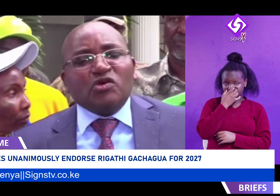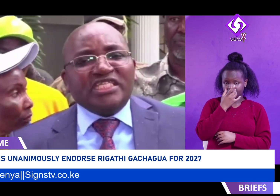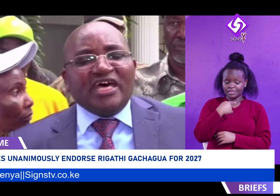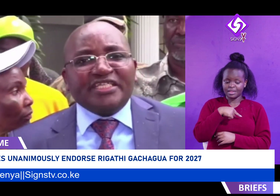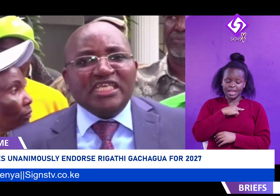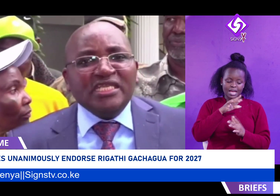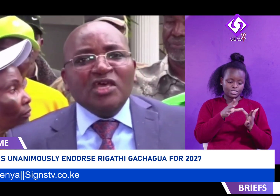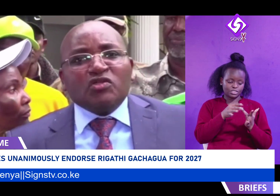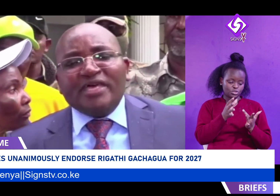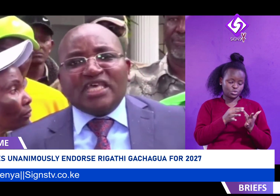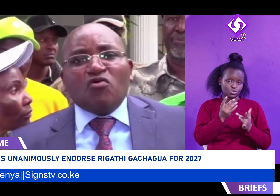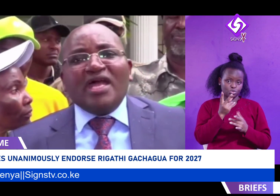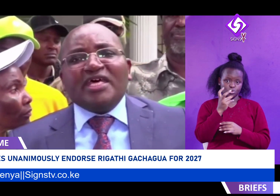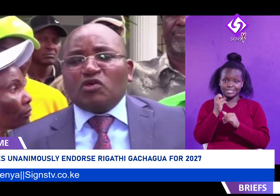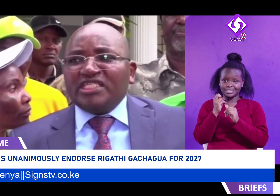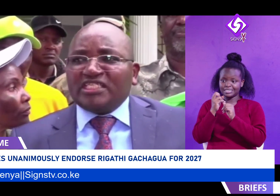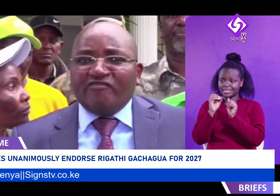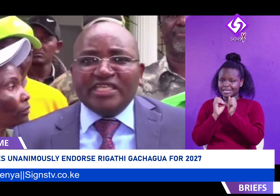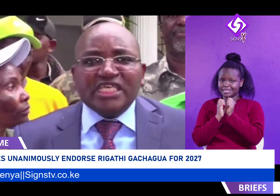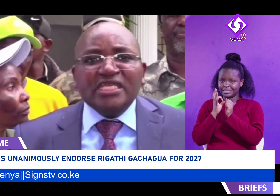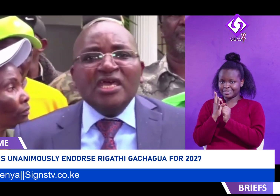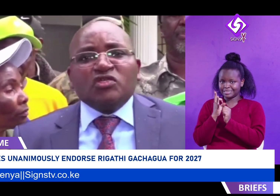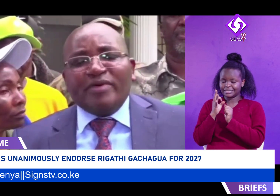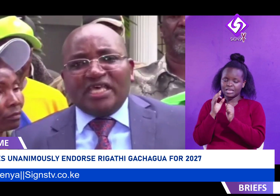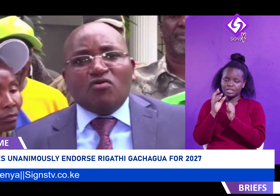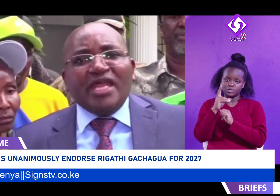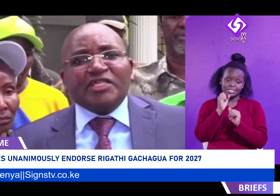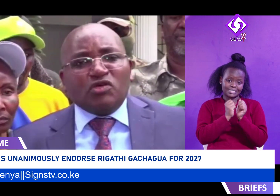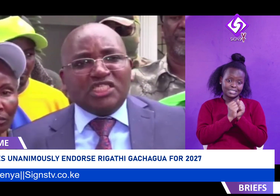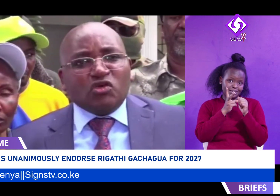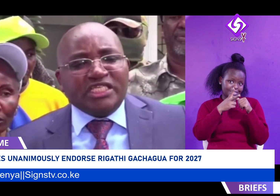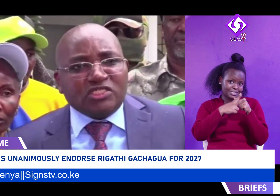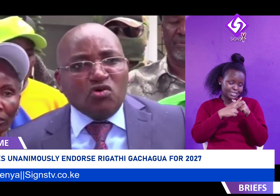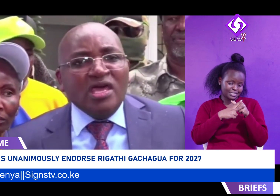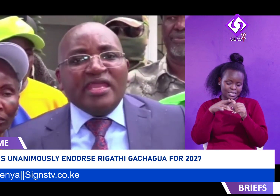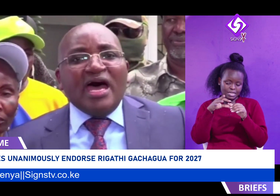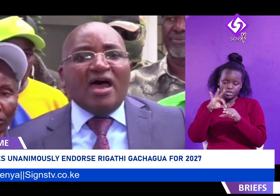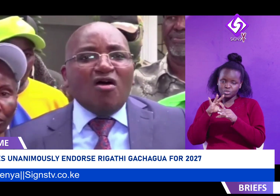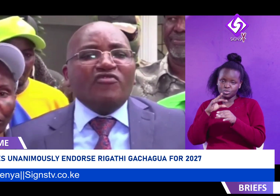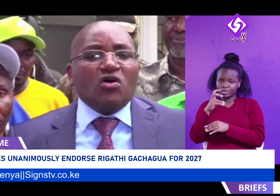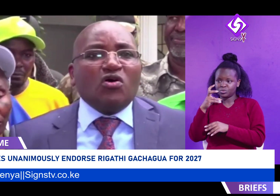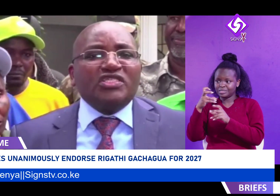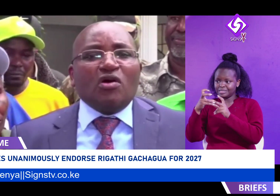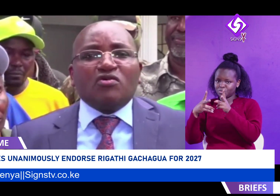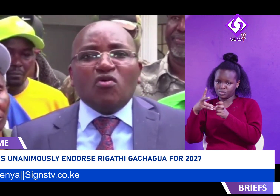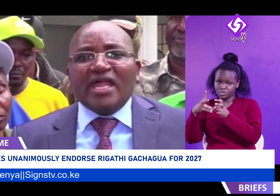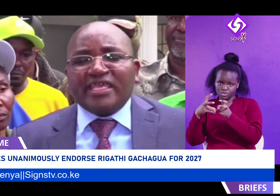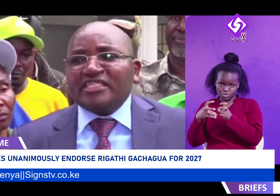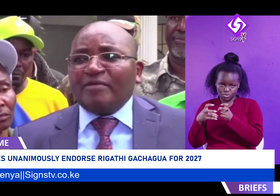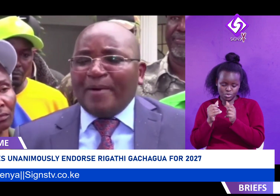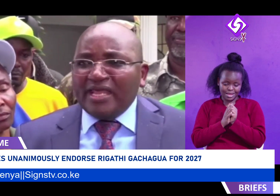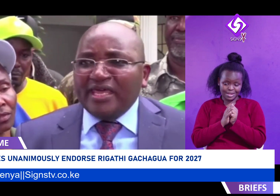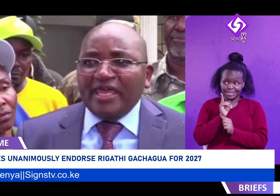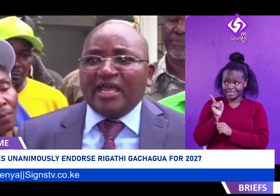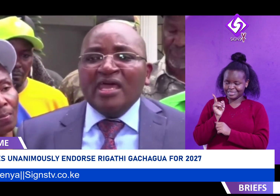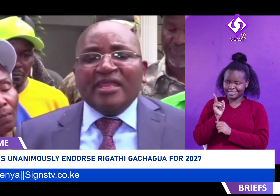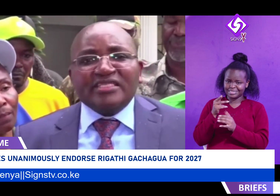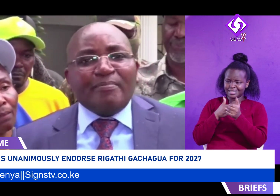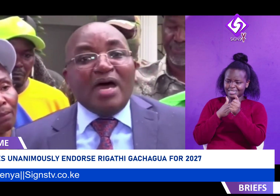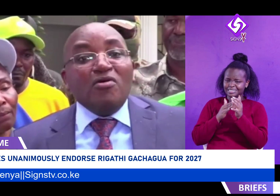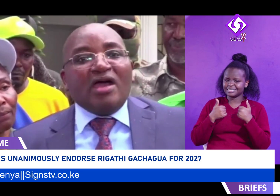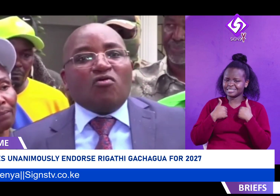tumewachagua 2013, tumechaguana 2017, tumechaguana 2022, na hawa viongozi walikuwa na kesi pale